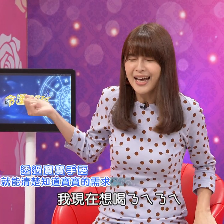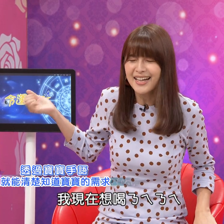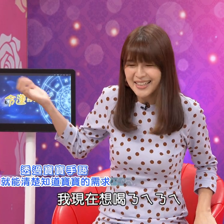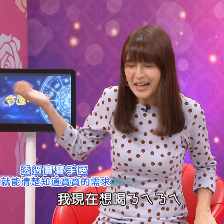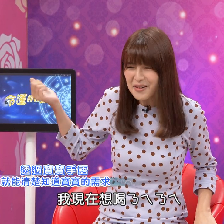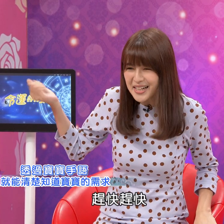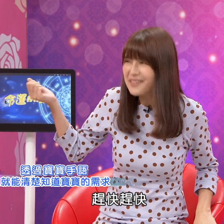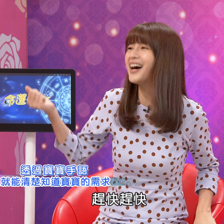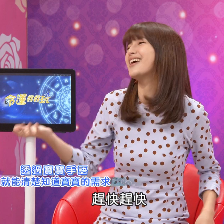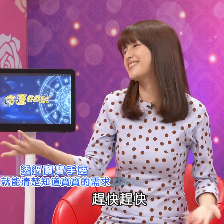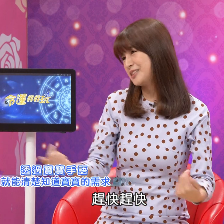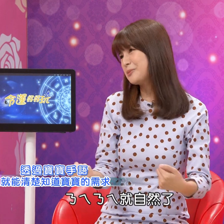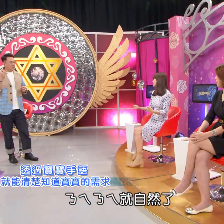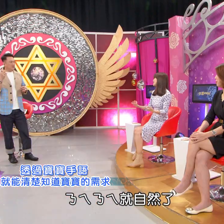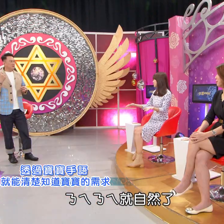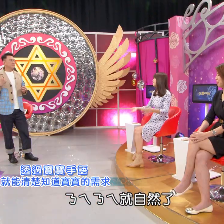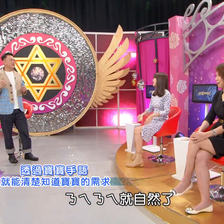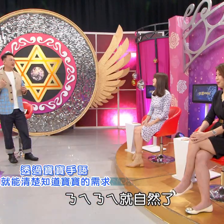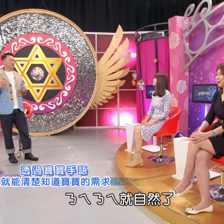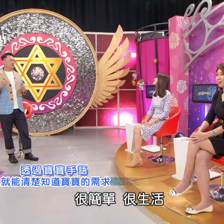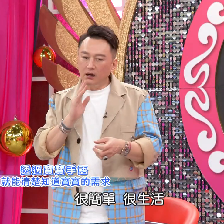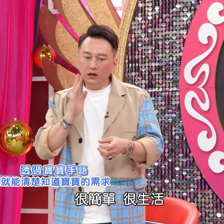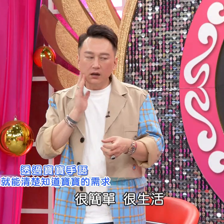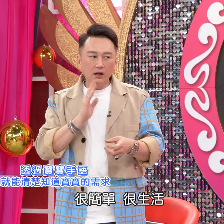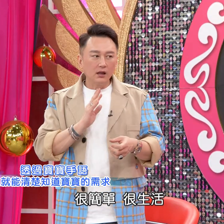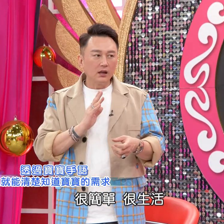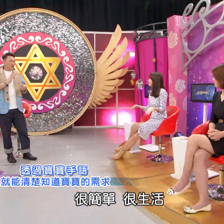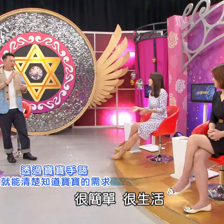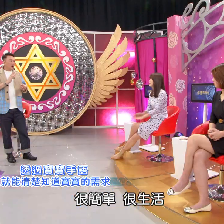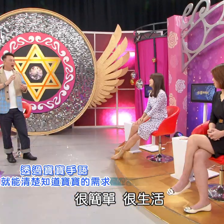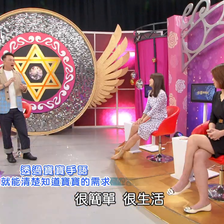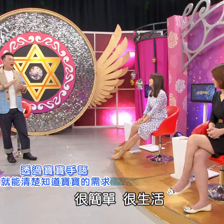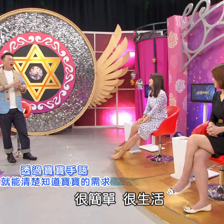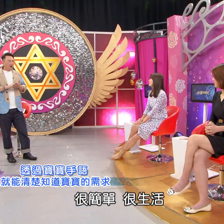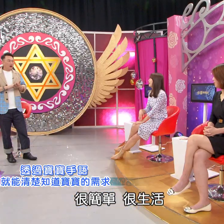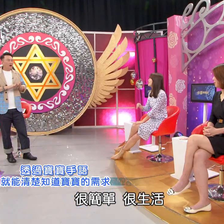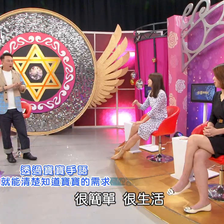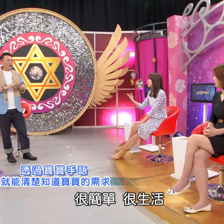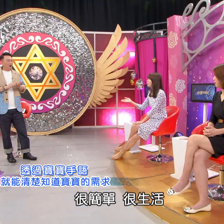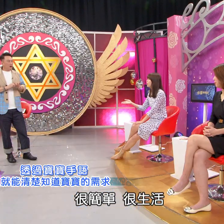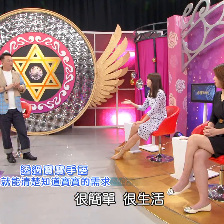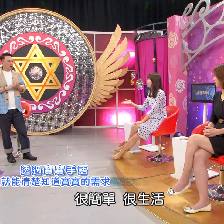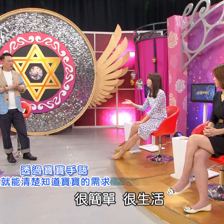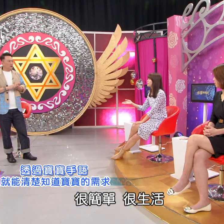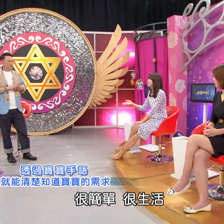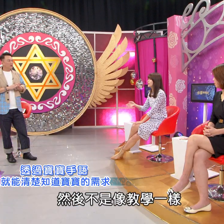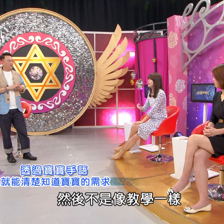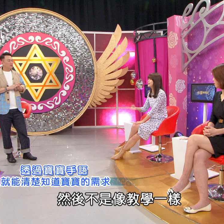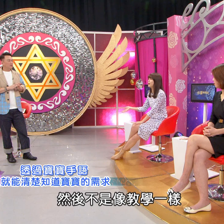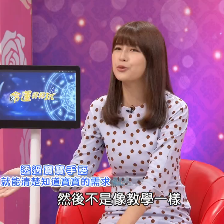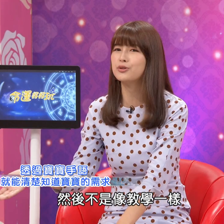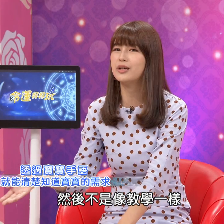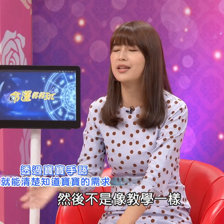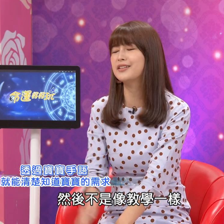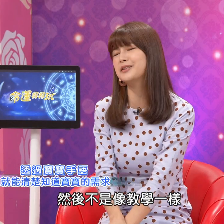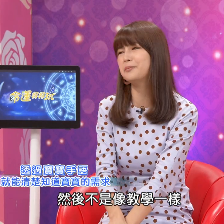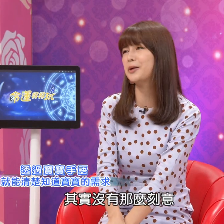趕快趕快喔 奶奶奶奶奶就出來了來了很簡單就很生活然後不是像教學一樣其實沒有